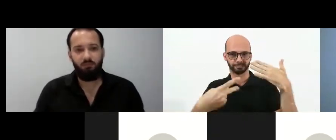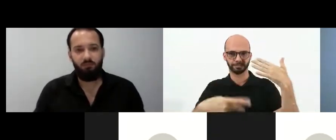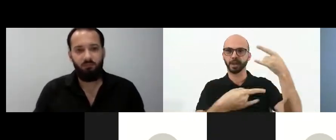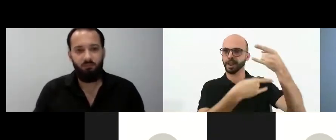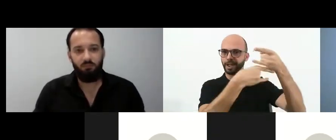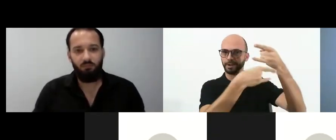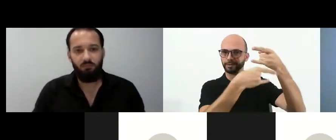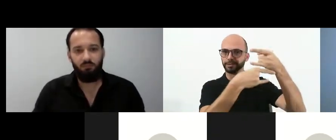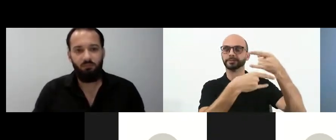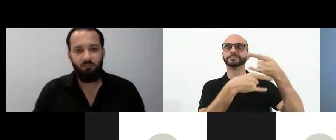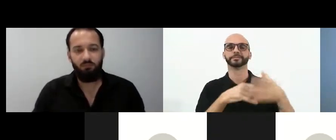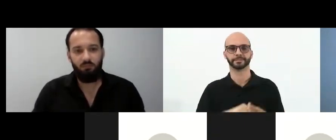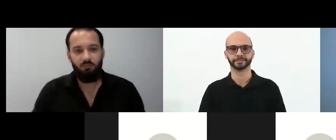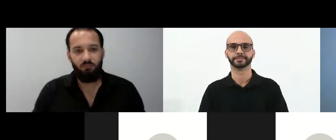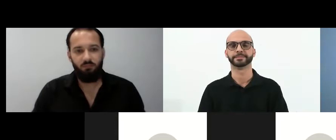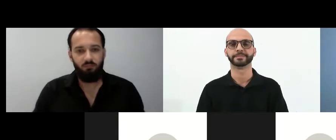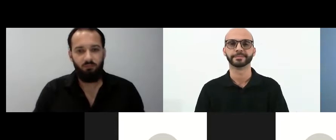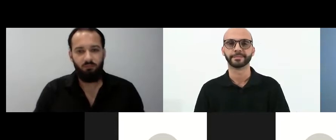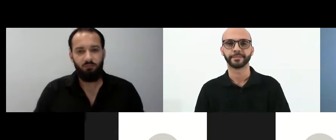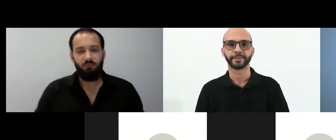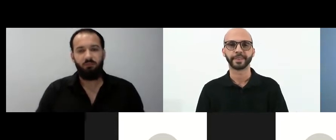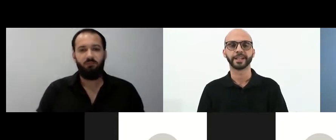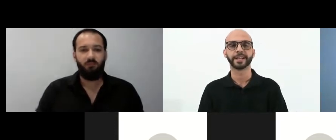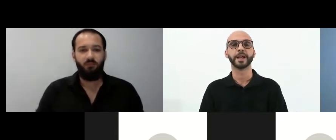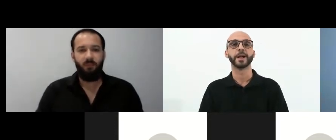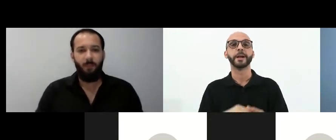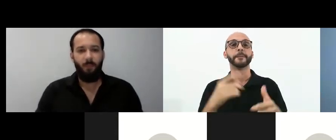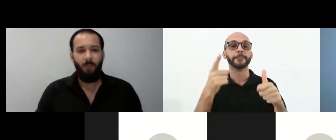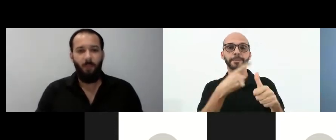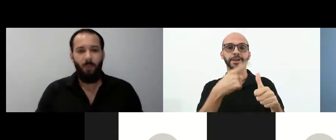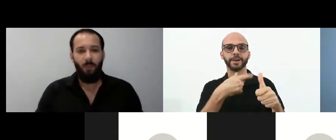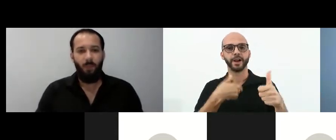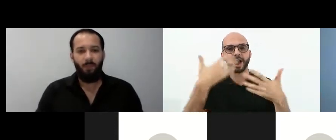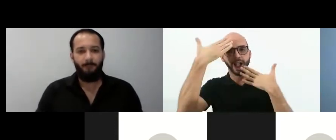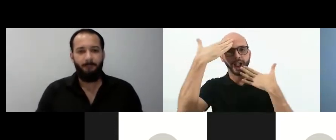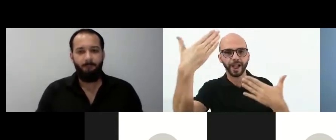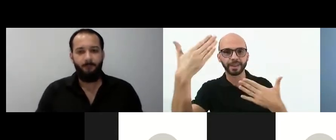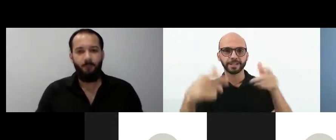presentes, a todos que estão aqui nos assistindo.